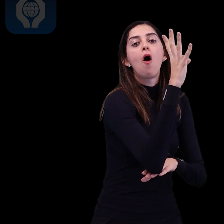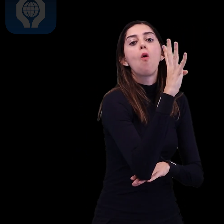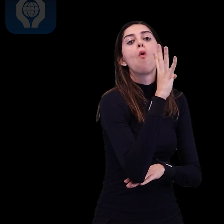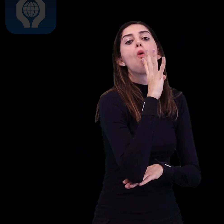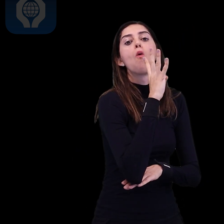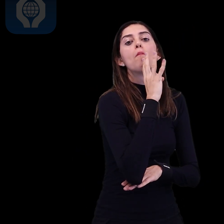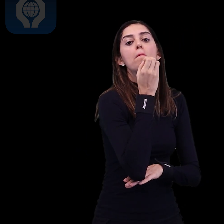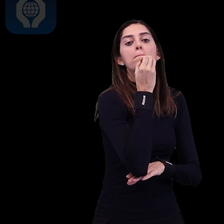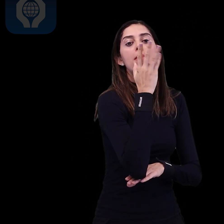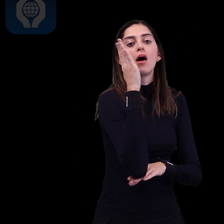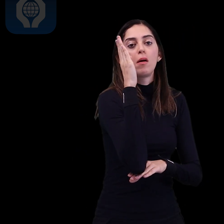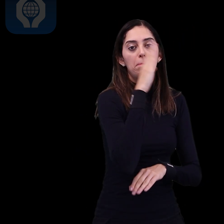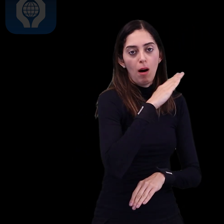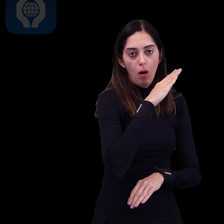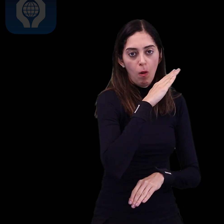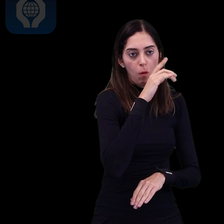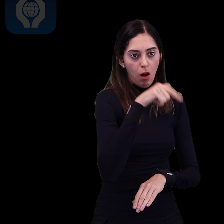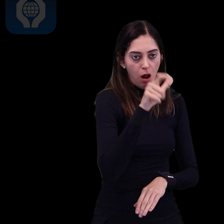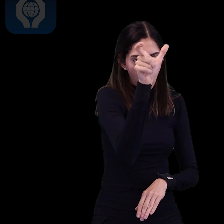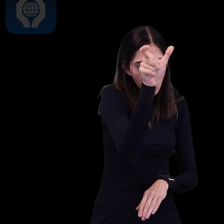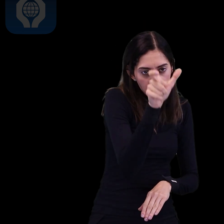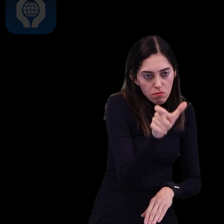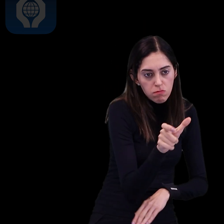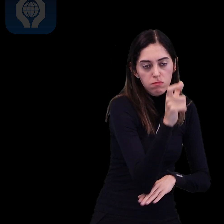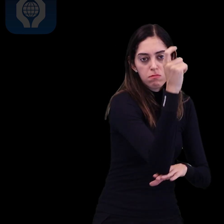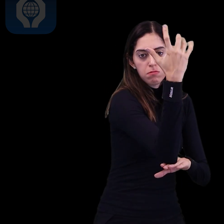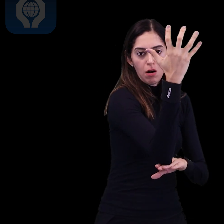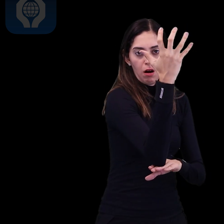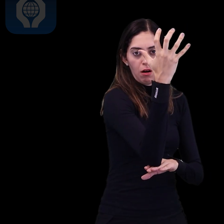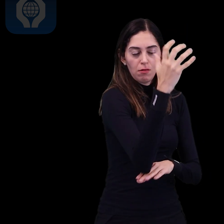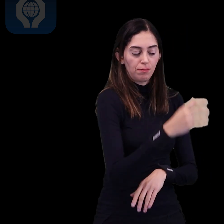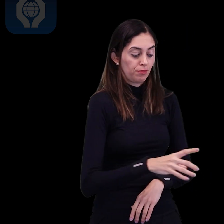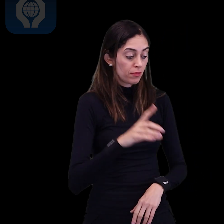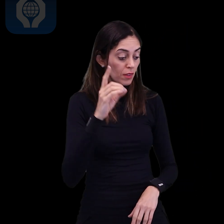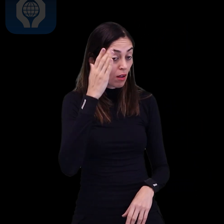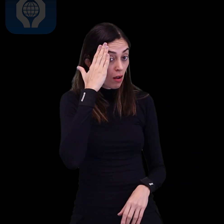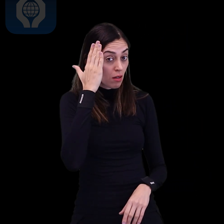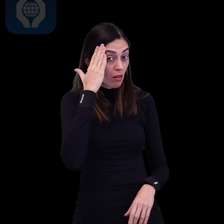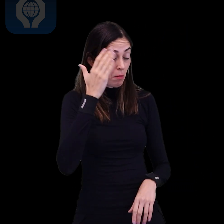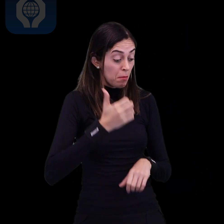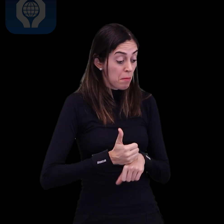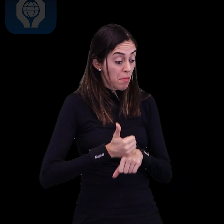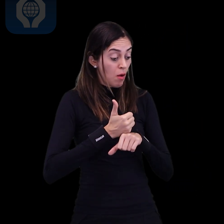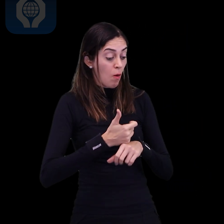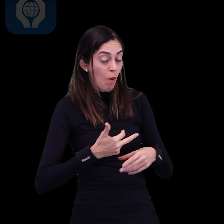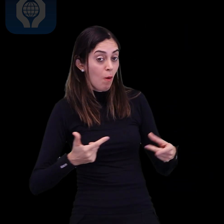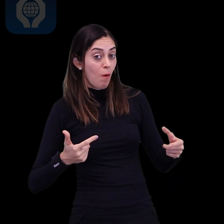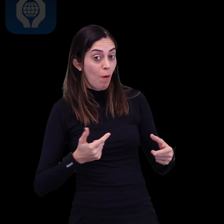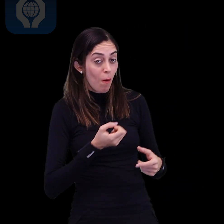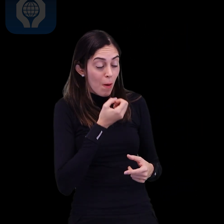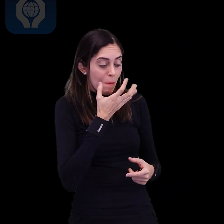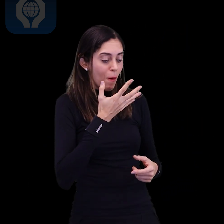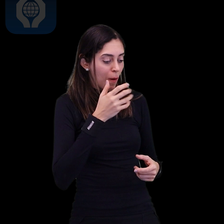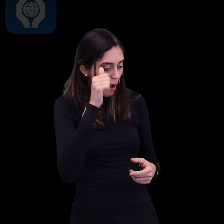Deus sabia o que era melhor para Adão. Desde o tempo em que criara Adão, Deus já havia decidido o que era bom para